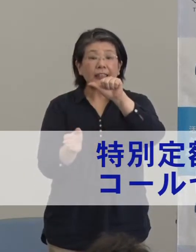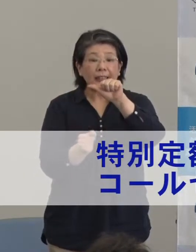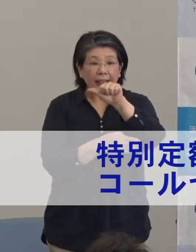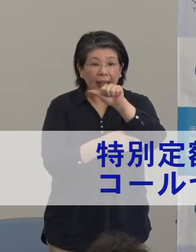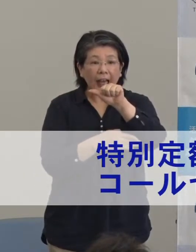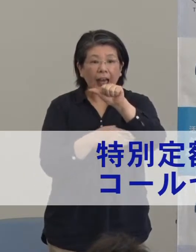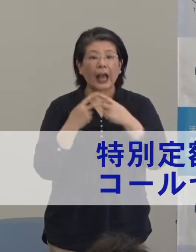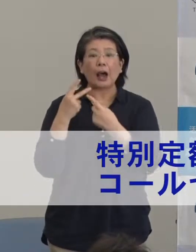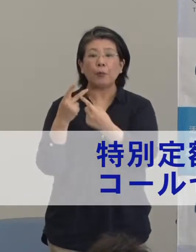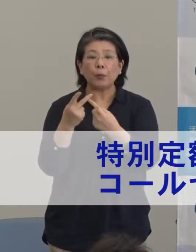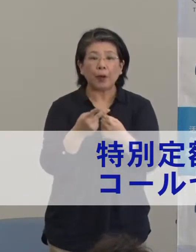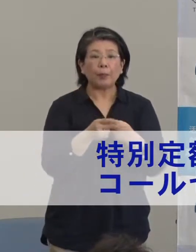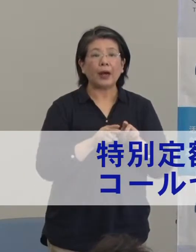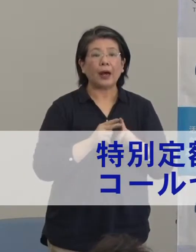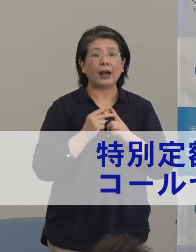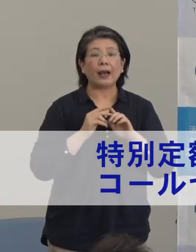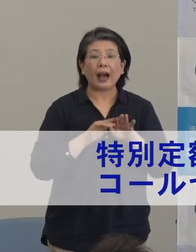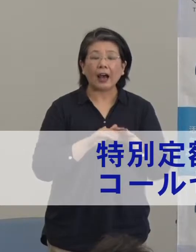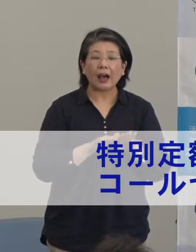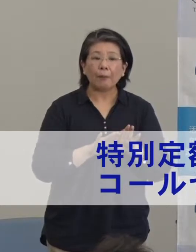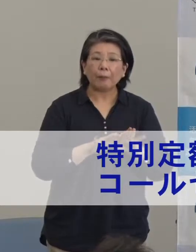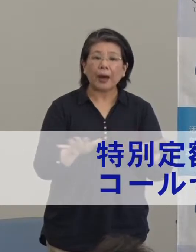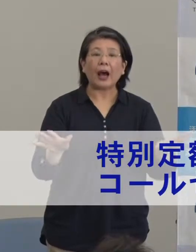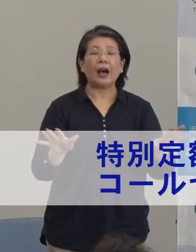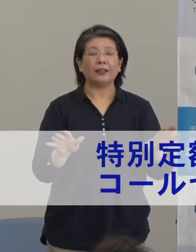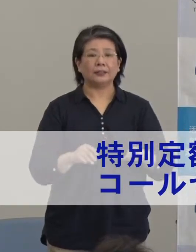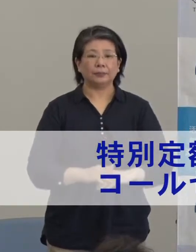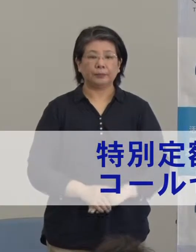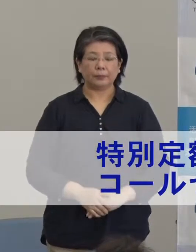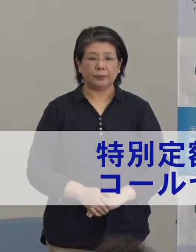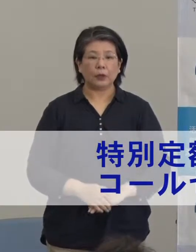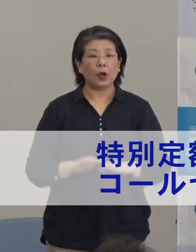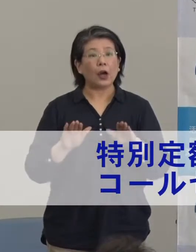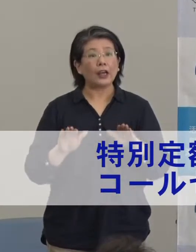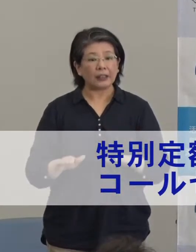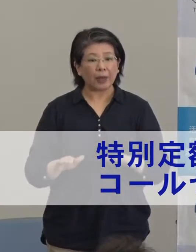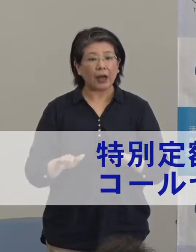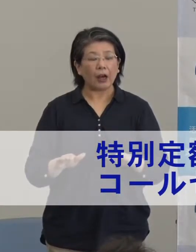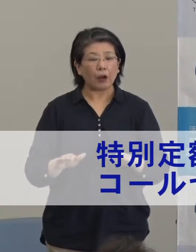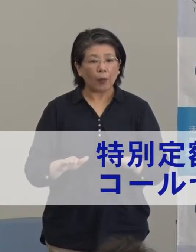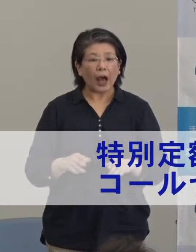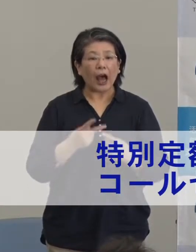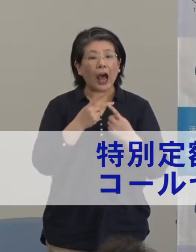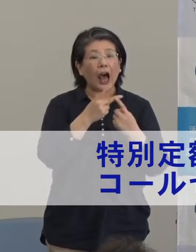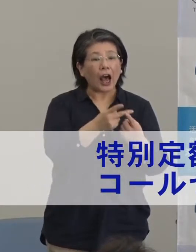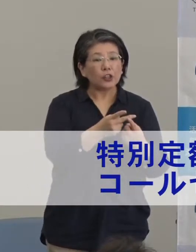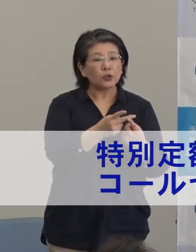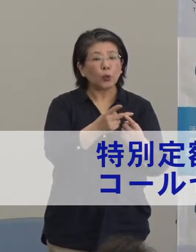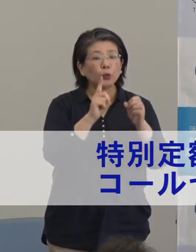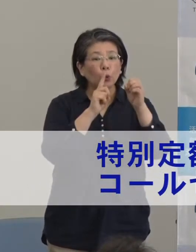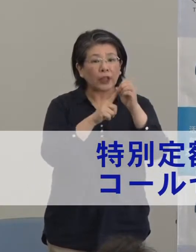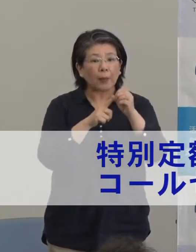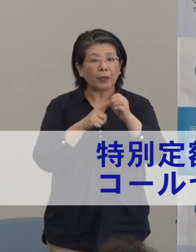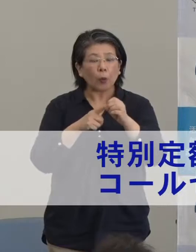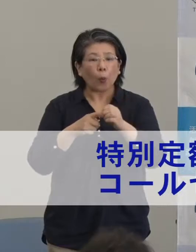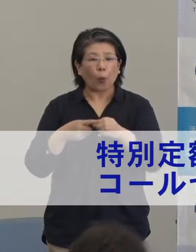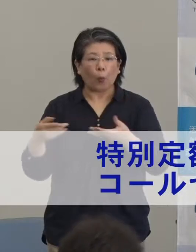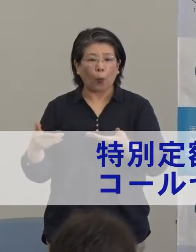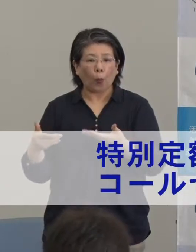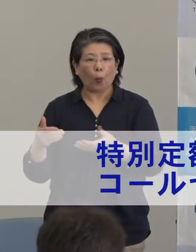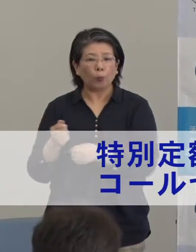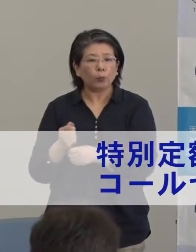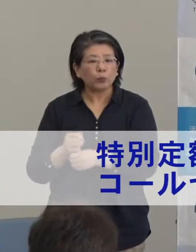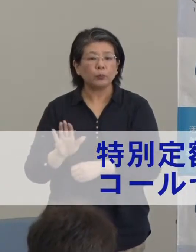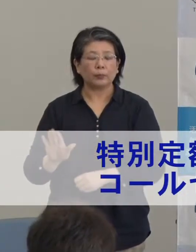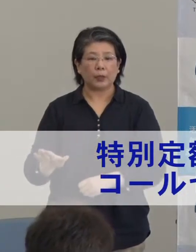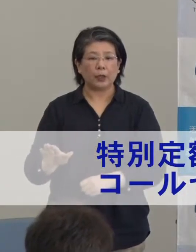で発送してまいりたいというふうに考えております。現在、そのための作業を進めておるところでございまして、この度